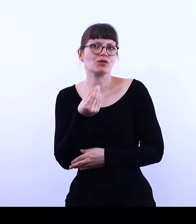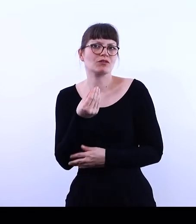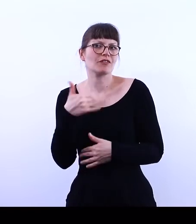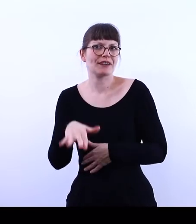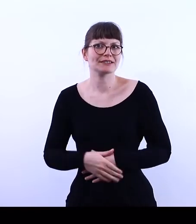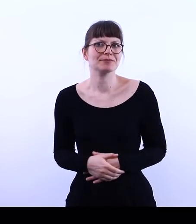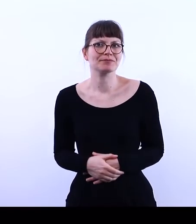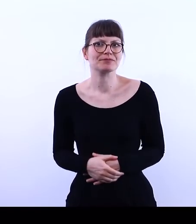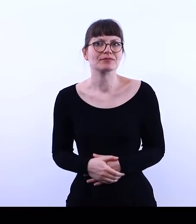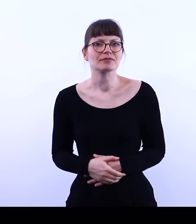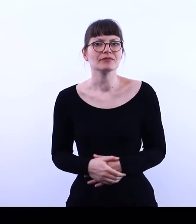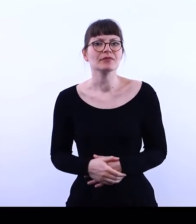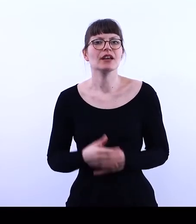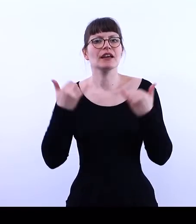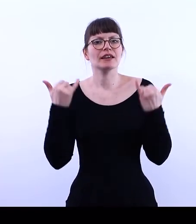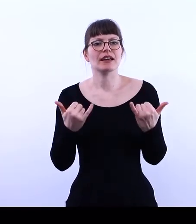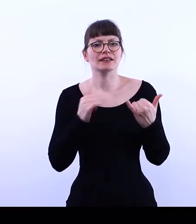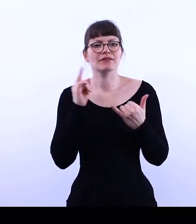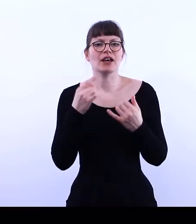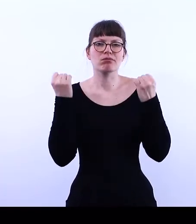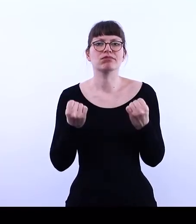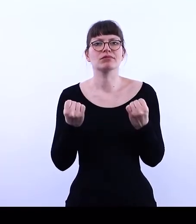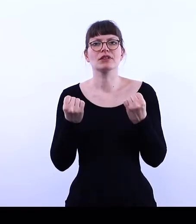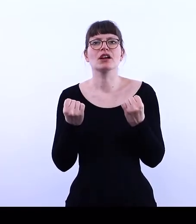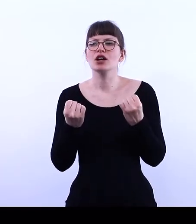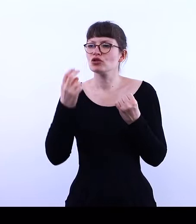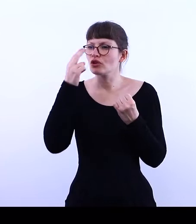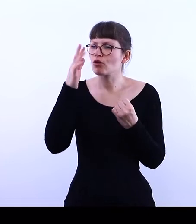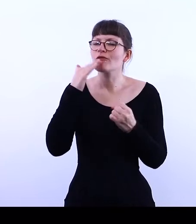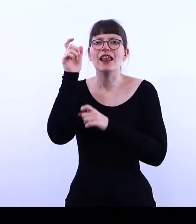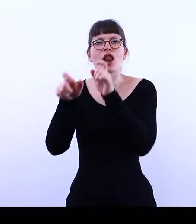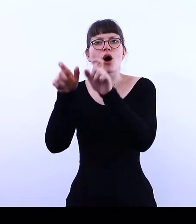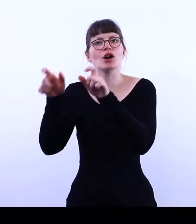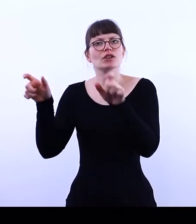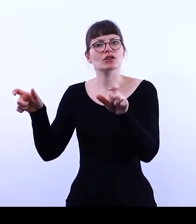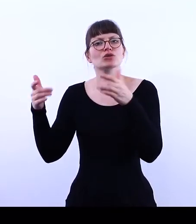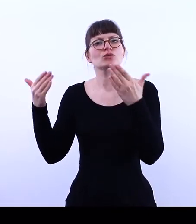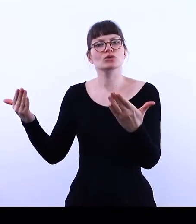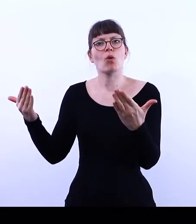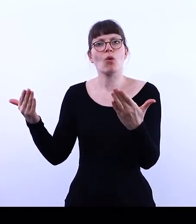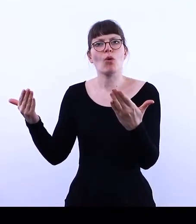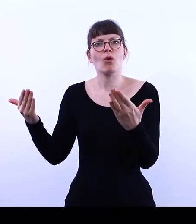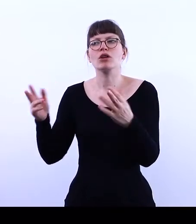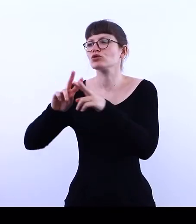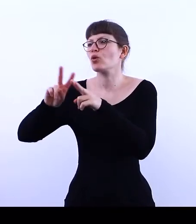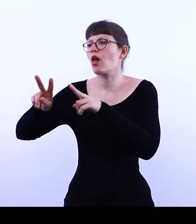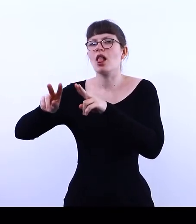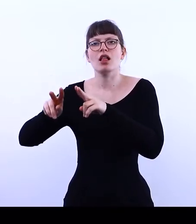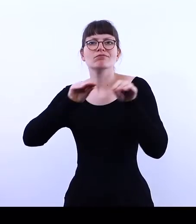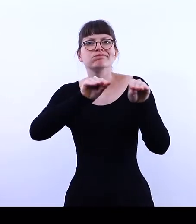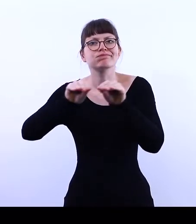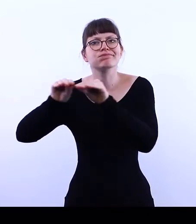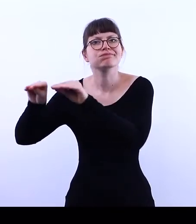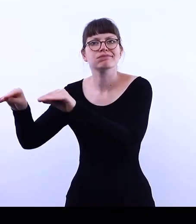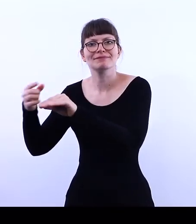und wir arbeiten jetzt sehr stark damit, auch viele Leute möglichst auch in dieser Art von Tools zu schulen, damit